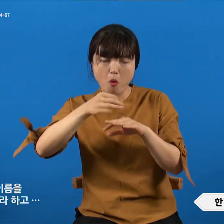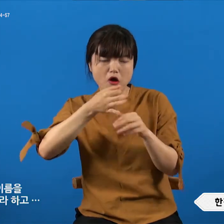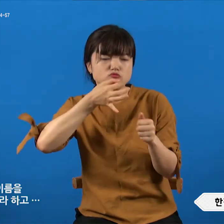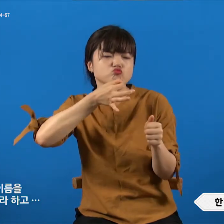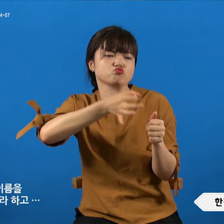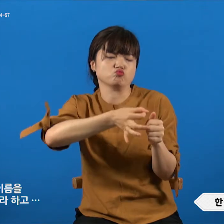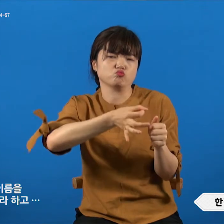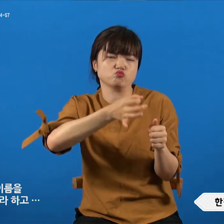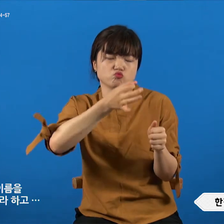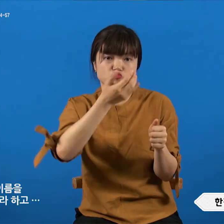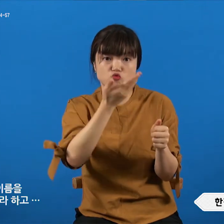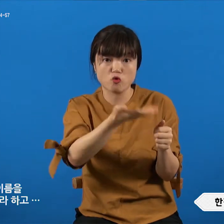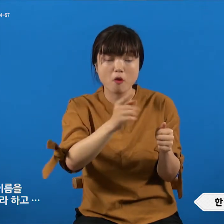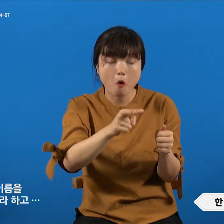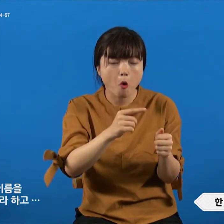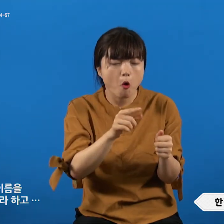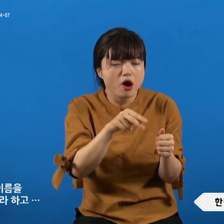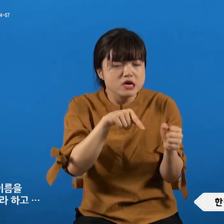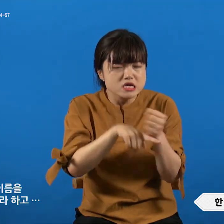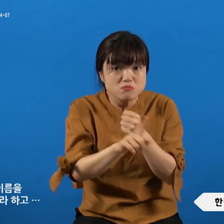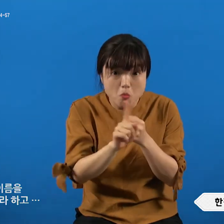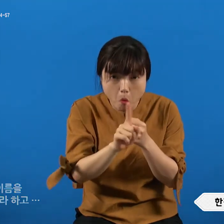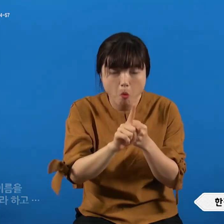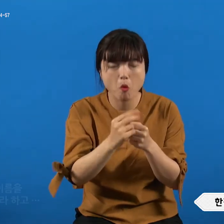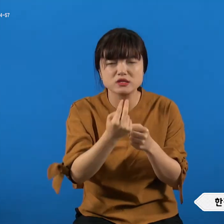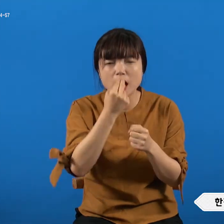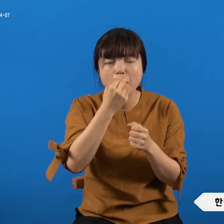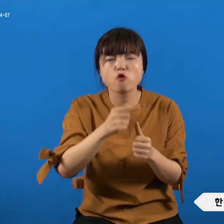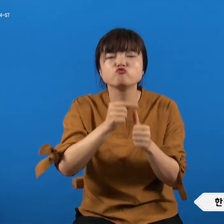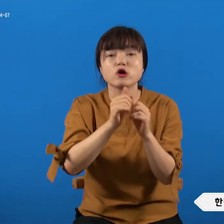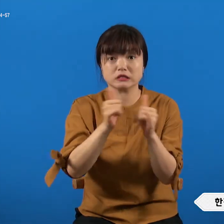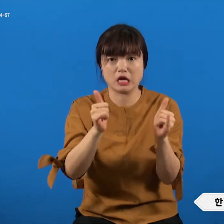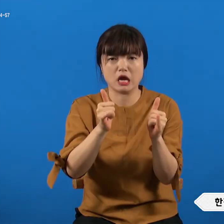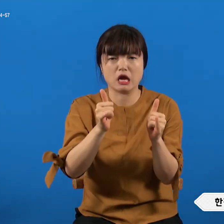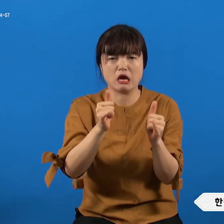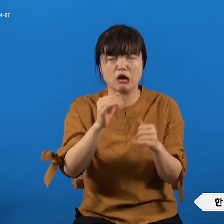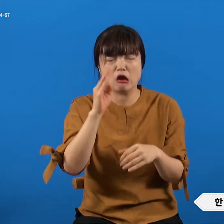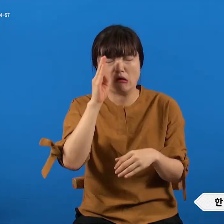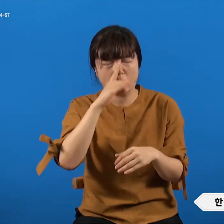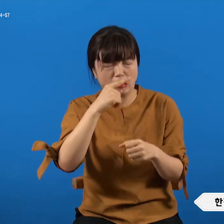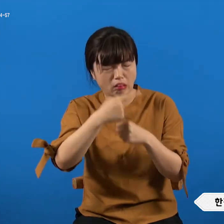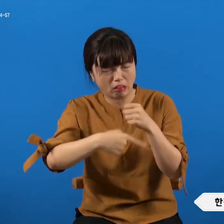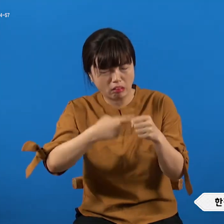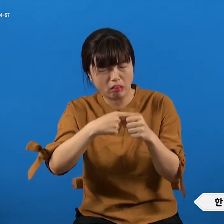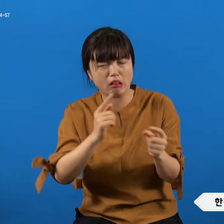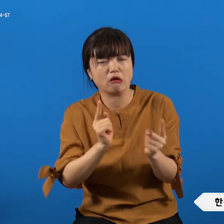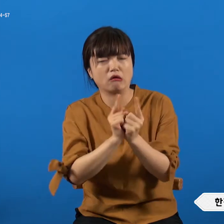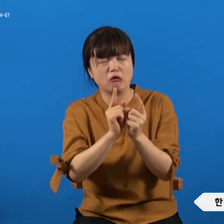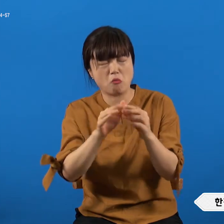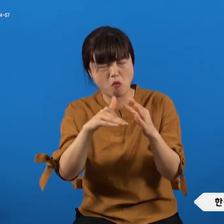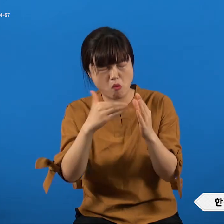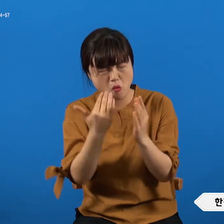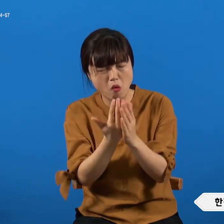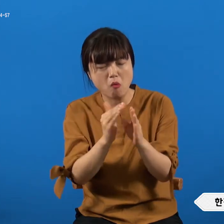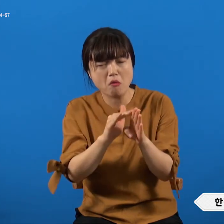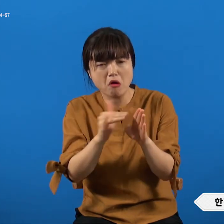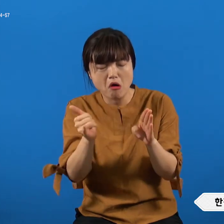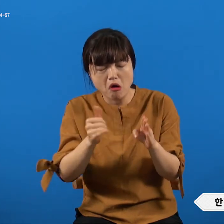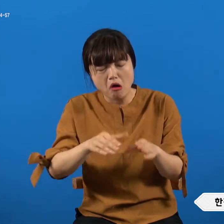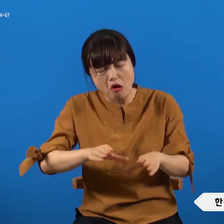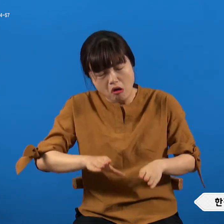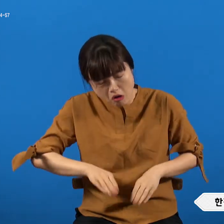뜻은 생명의 구원자라는 뜻입니다. 흉년을 당해서 온 백성이 굶주릴